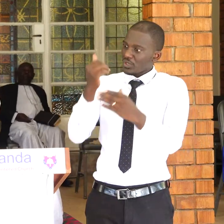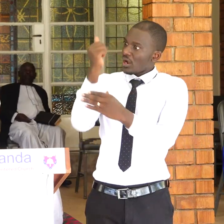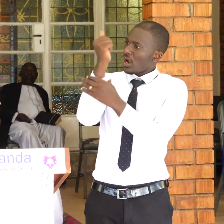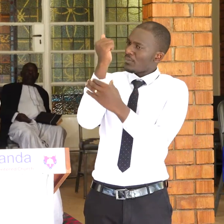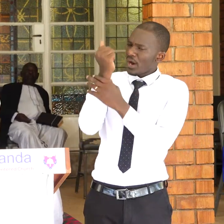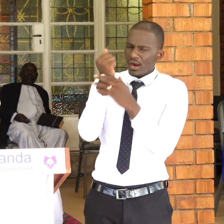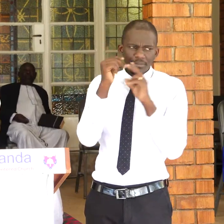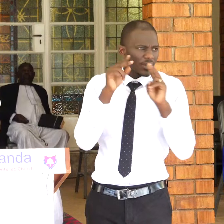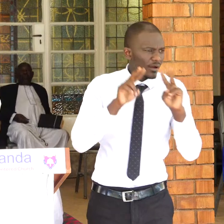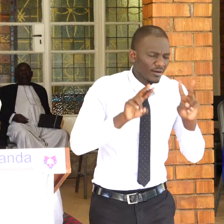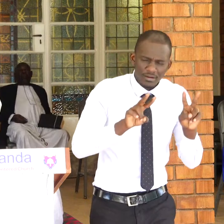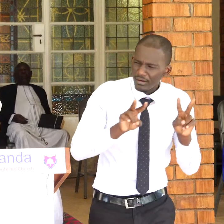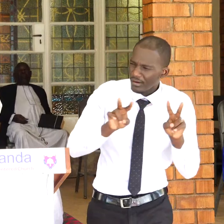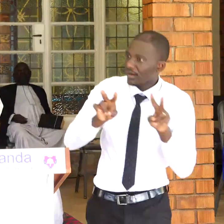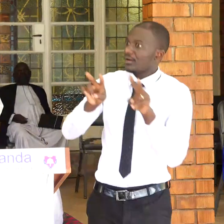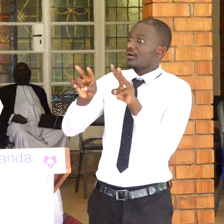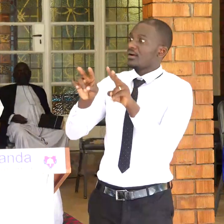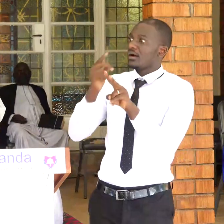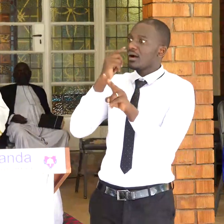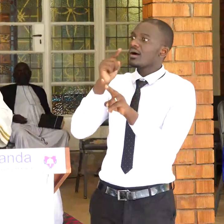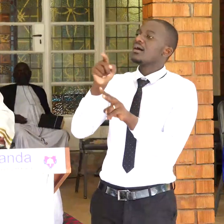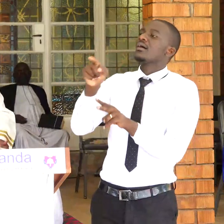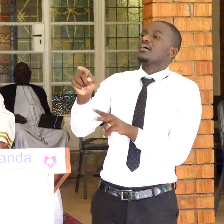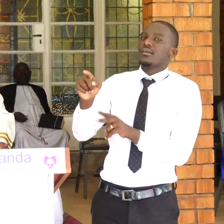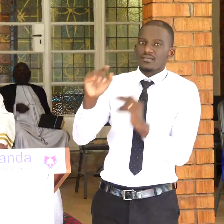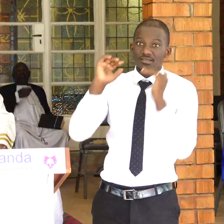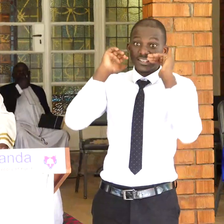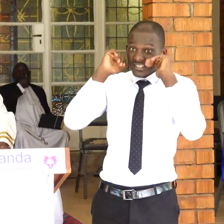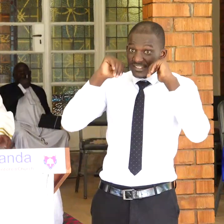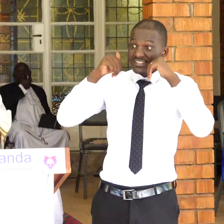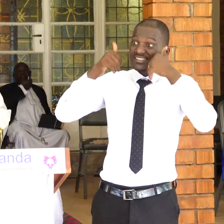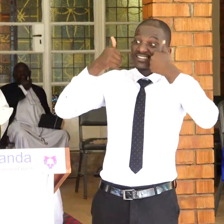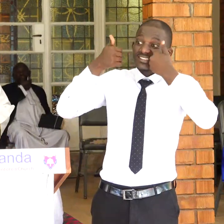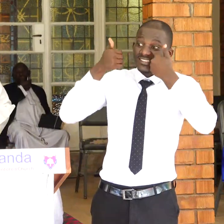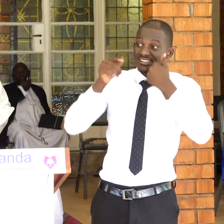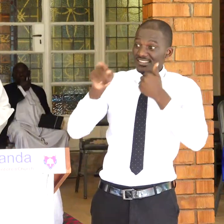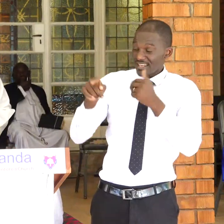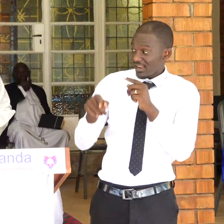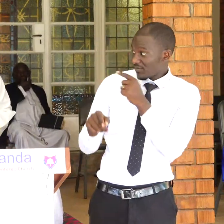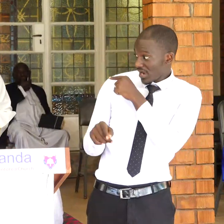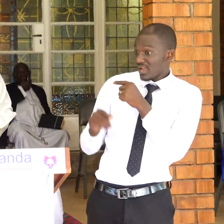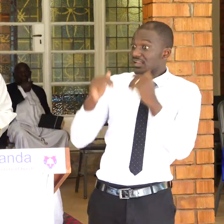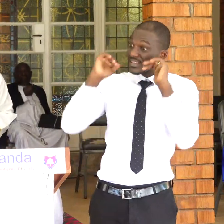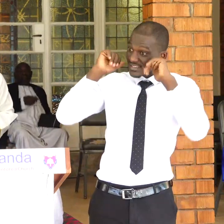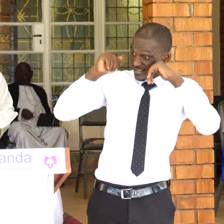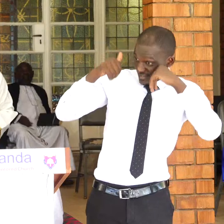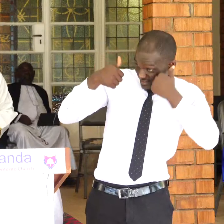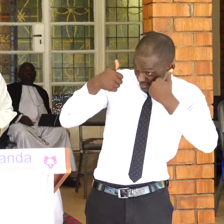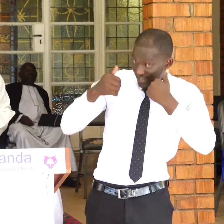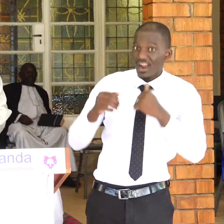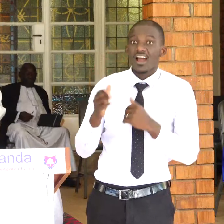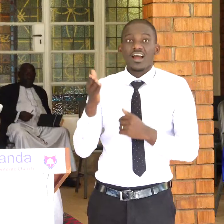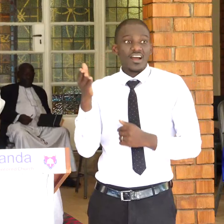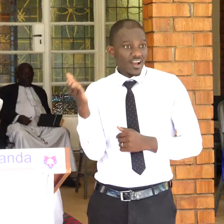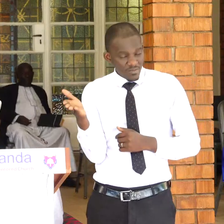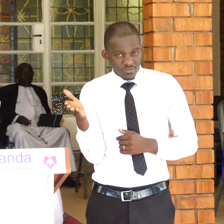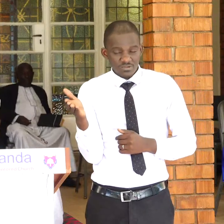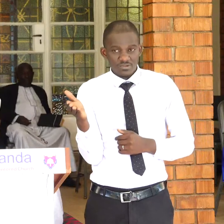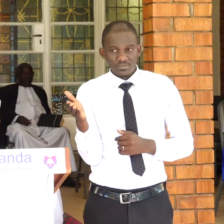amaaso ge n'atunula era laba ennyuma we endiga ensajja